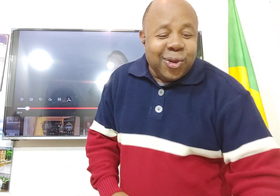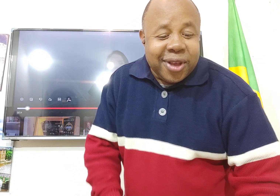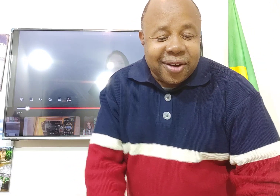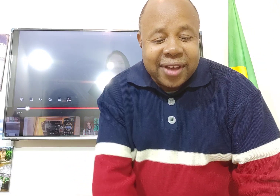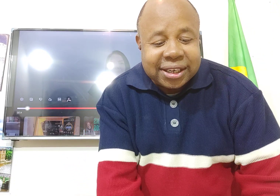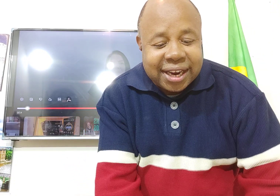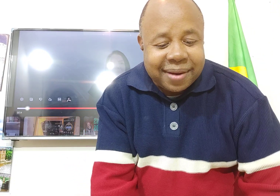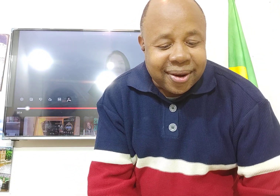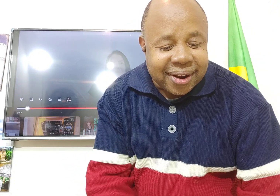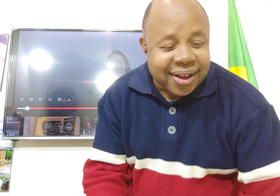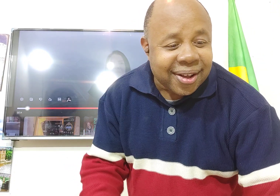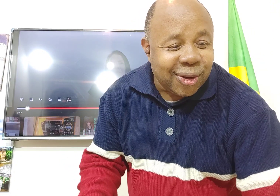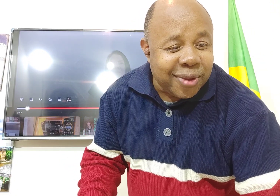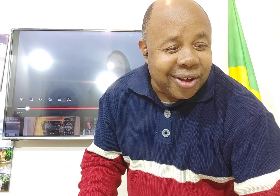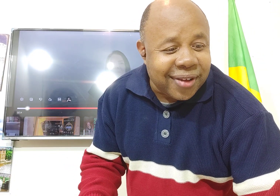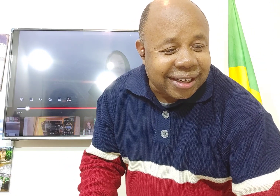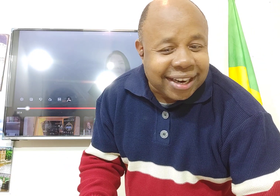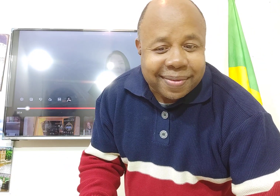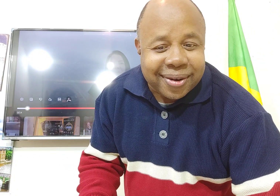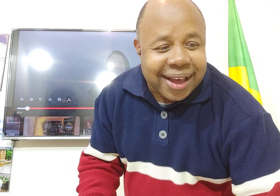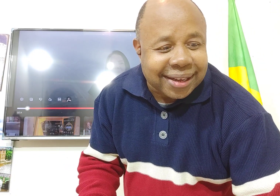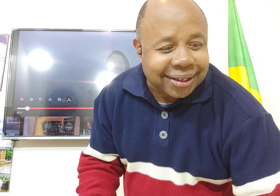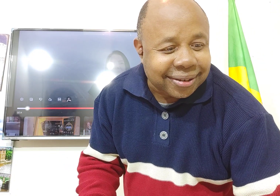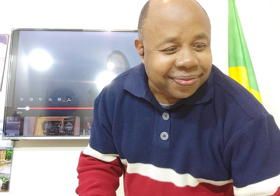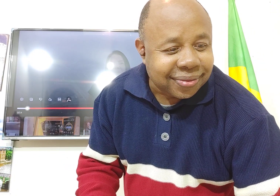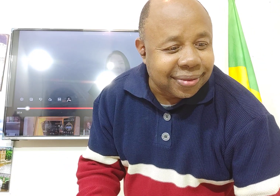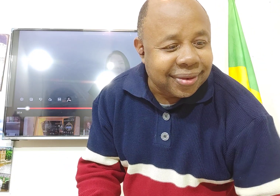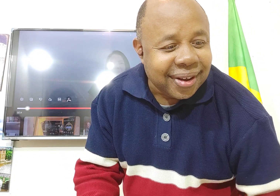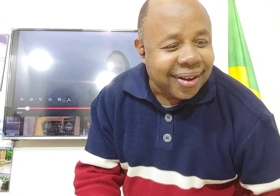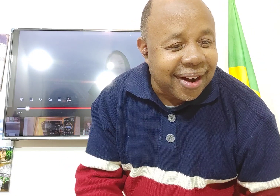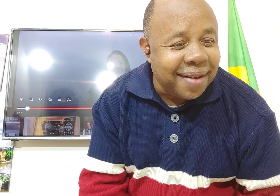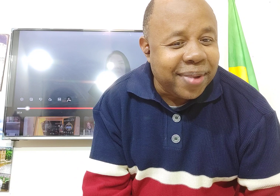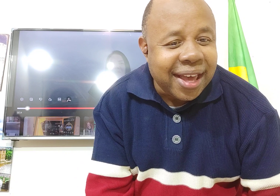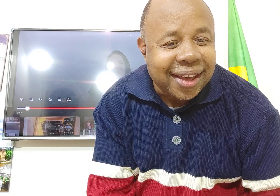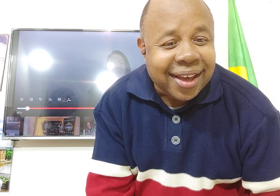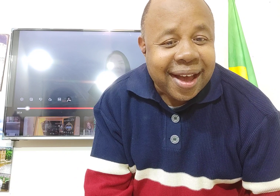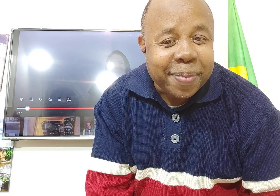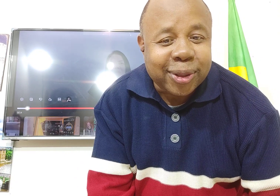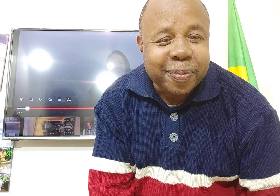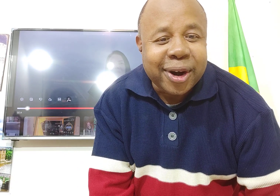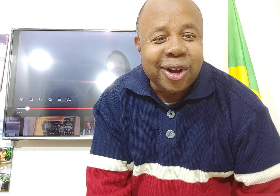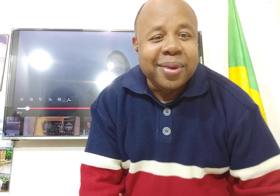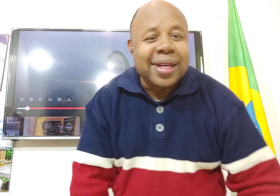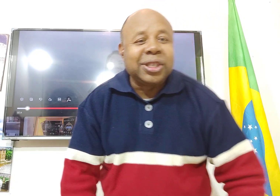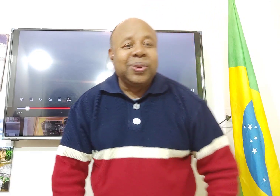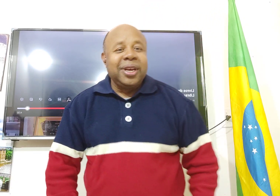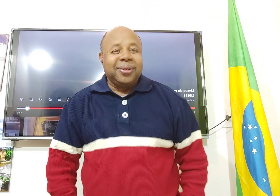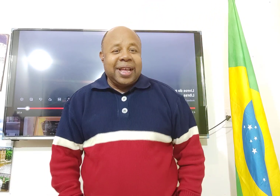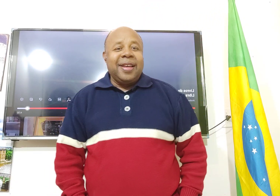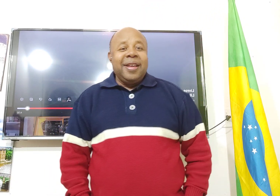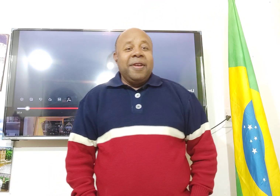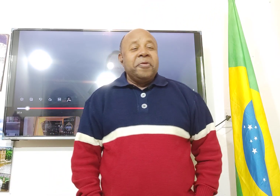Domingo eu viajei na maionese. Eu lembrei que a pessoa perdeu a amizade com Deus, né? Falei